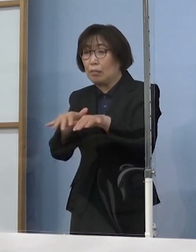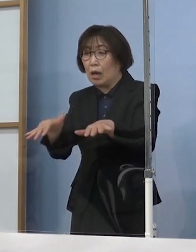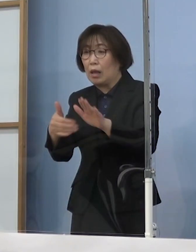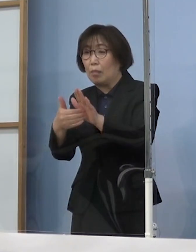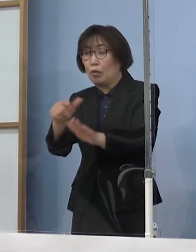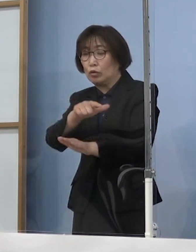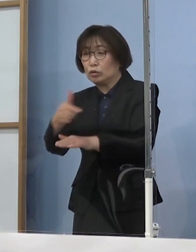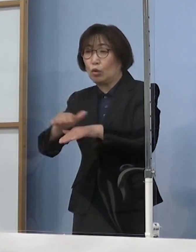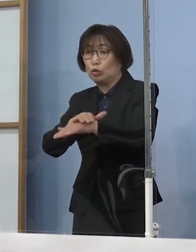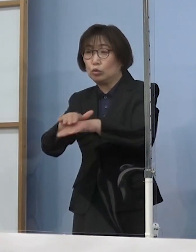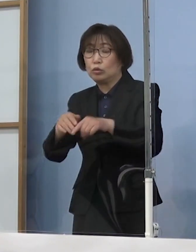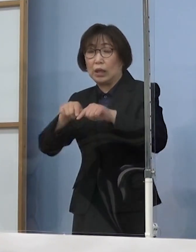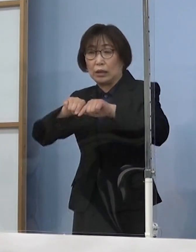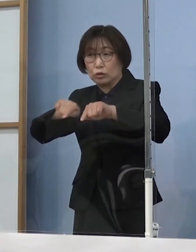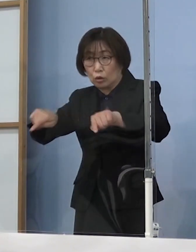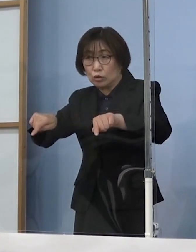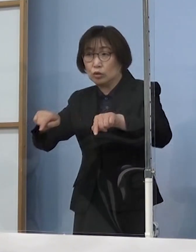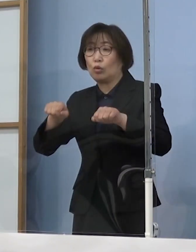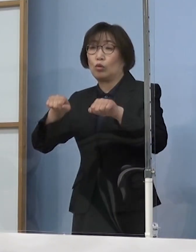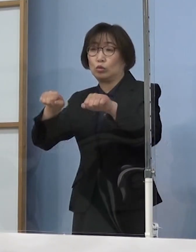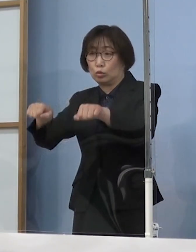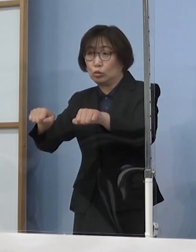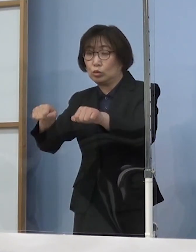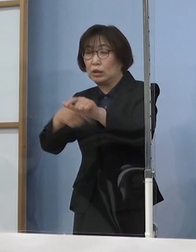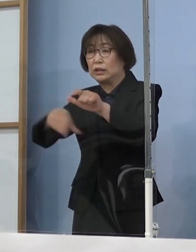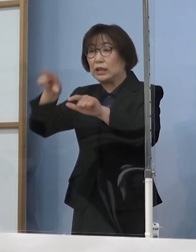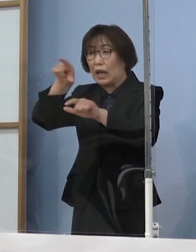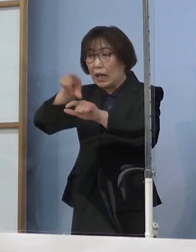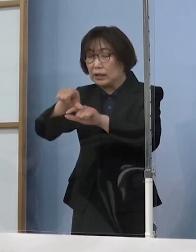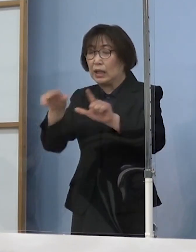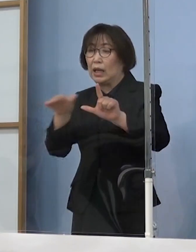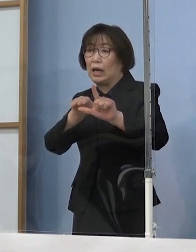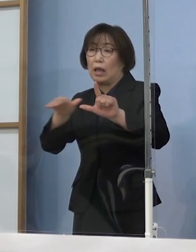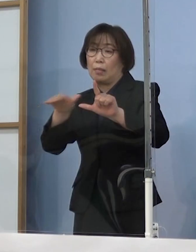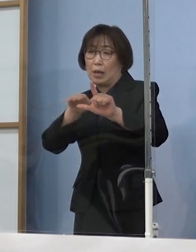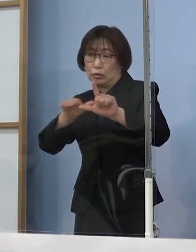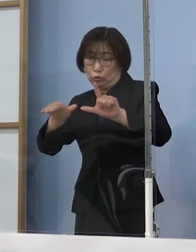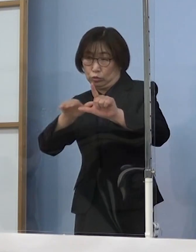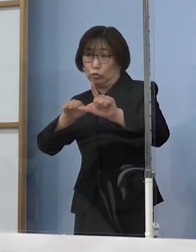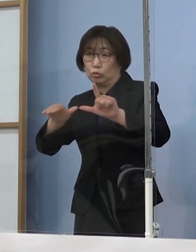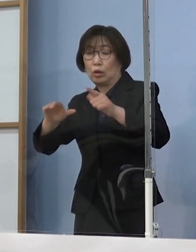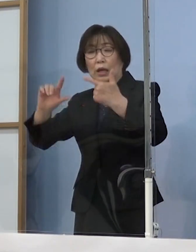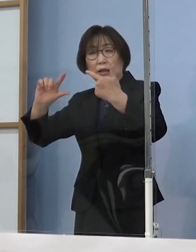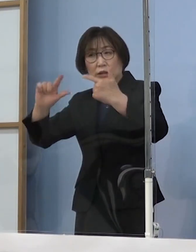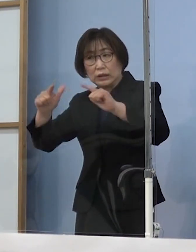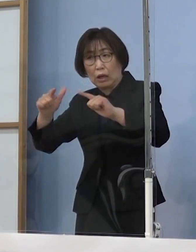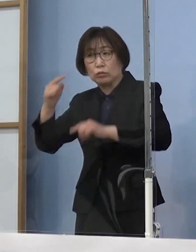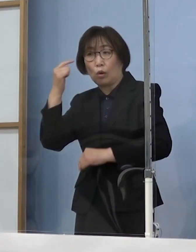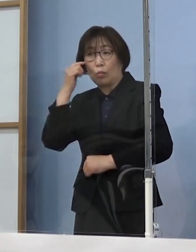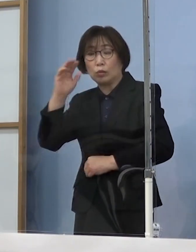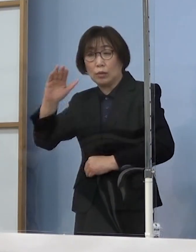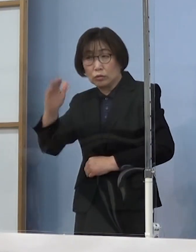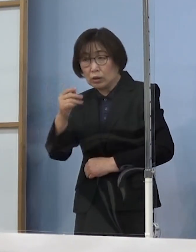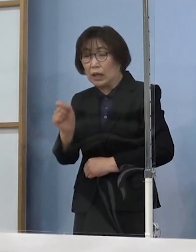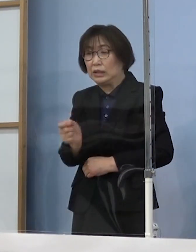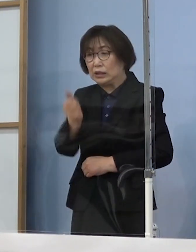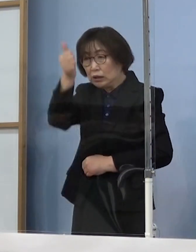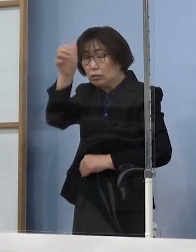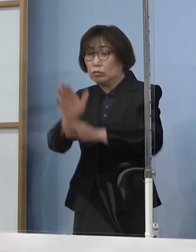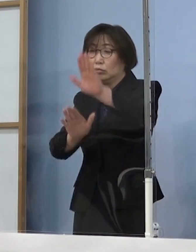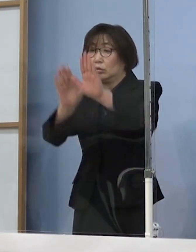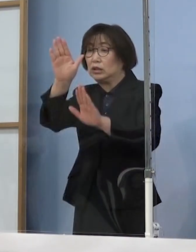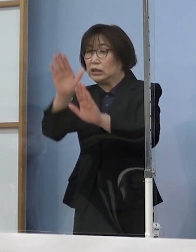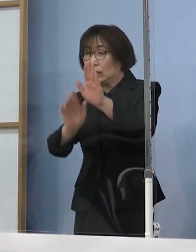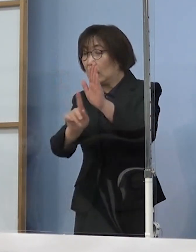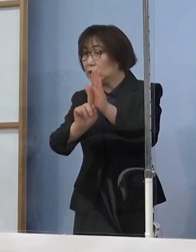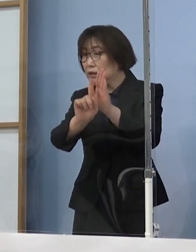措置、場合によってはそのさらにレベルの違う形ではありますが緊急事態宣言、こうした点